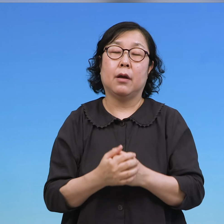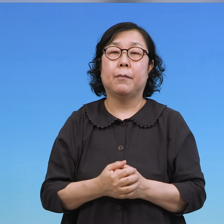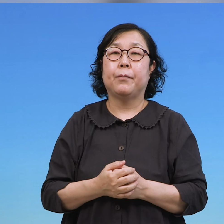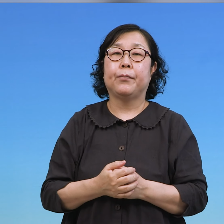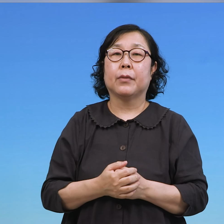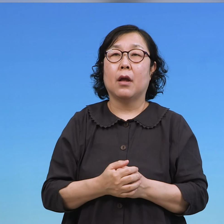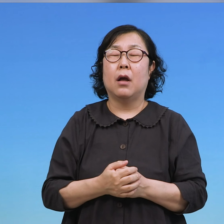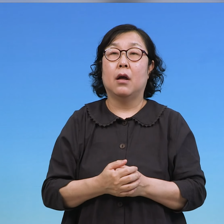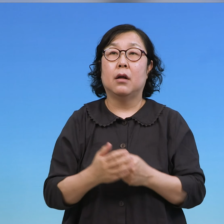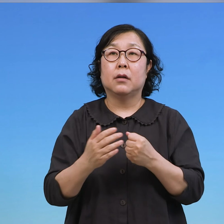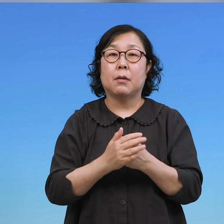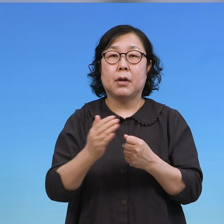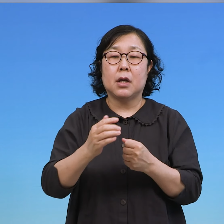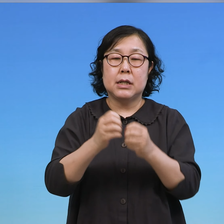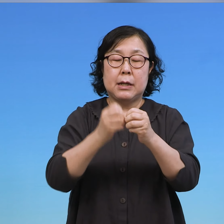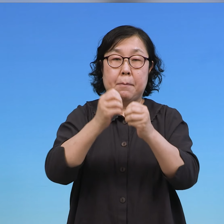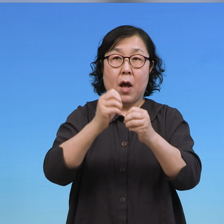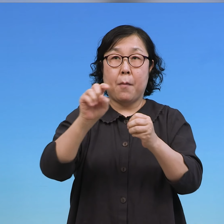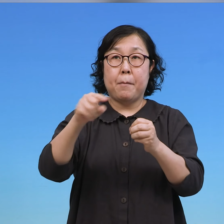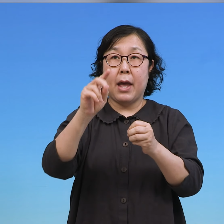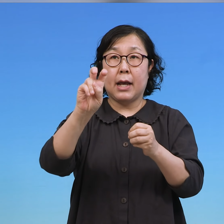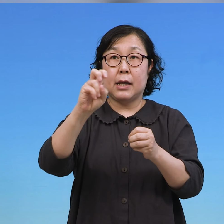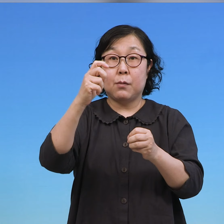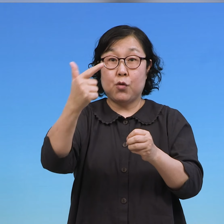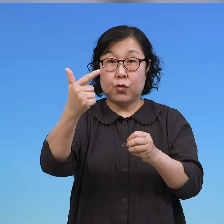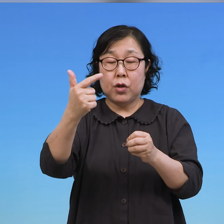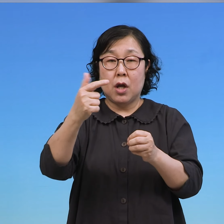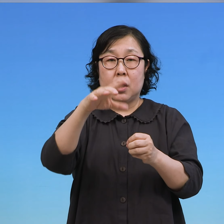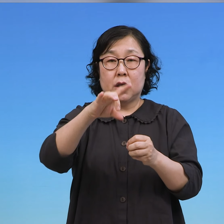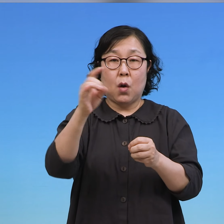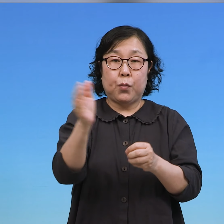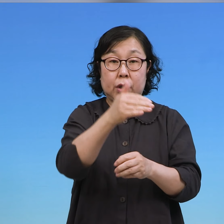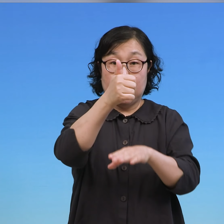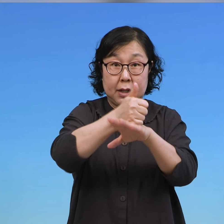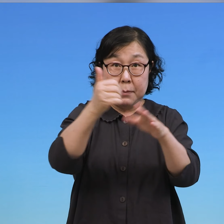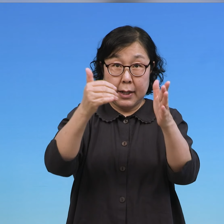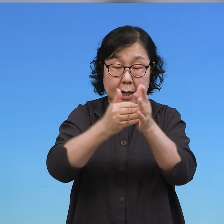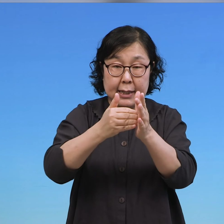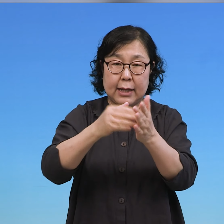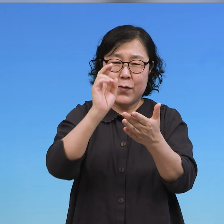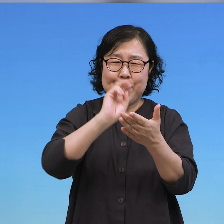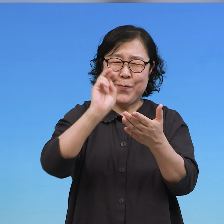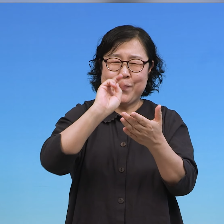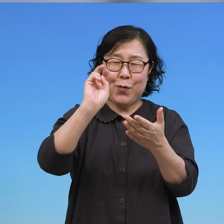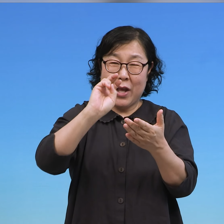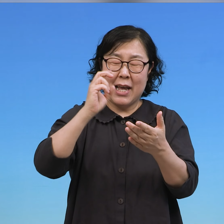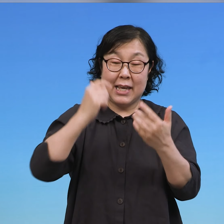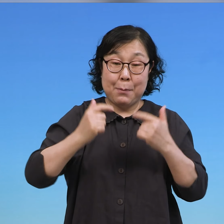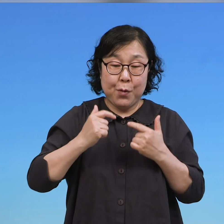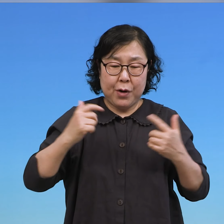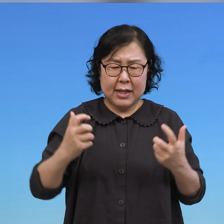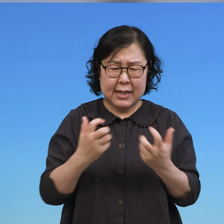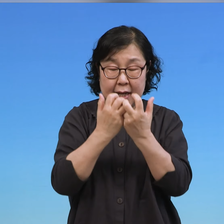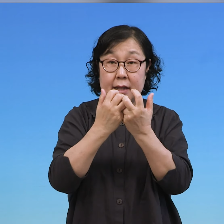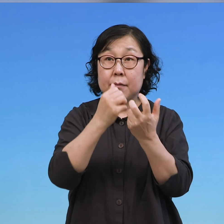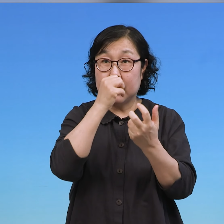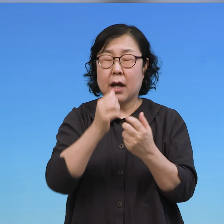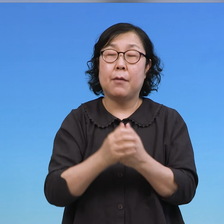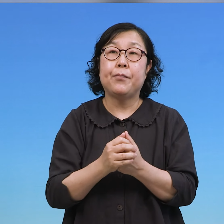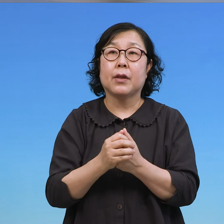그러다 보니까 이 시편 126편은 처음부터 끝까지 기쁨이 넘칩니다. 이 본문 말씀이